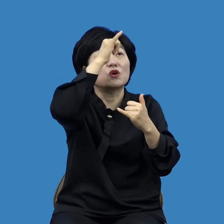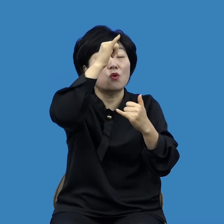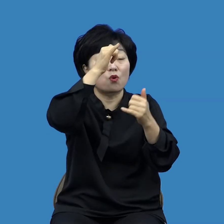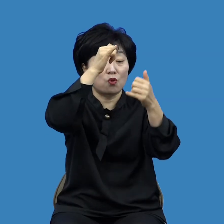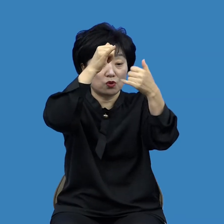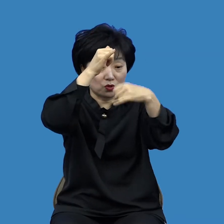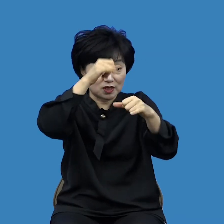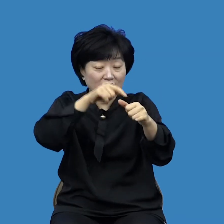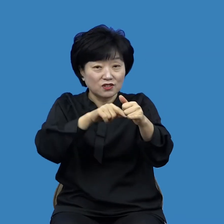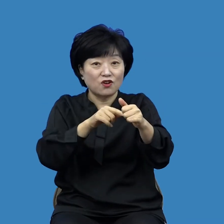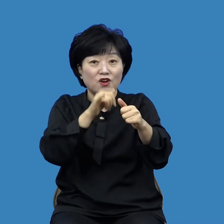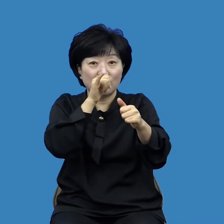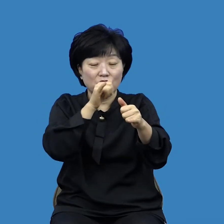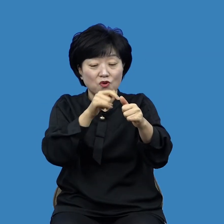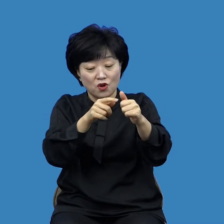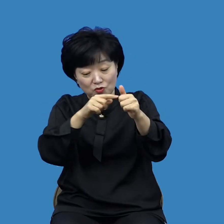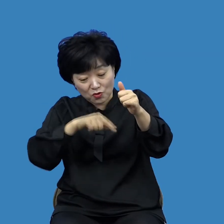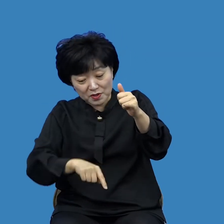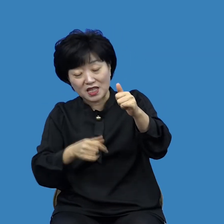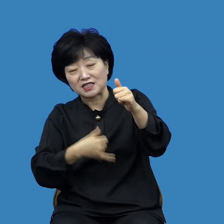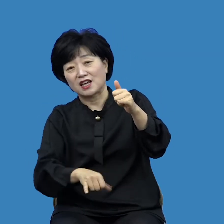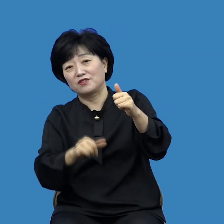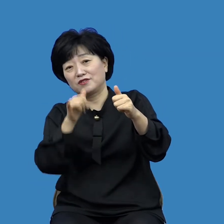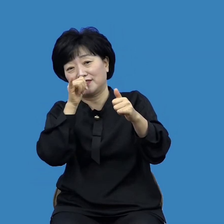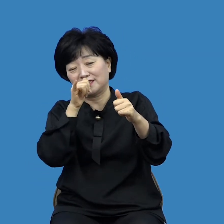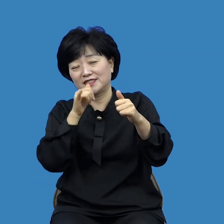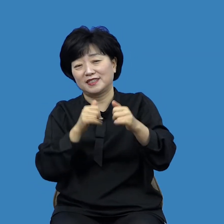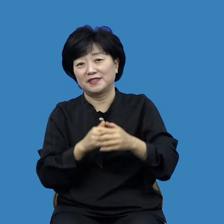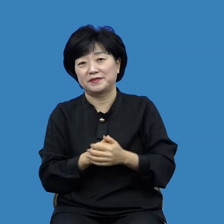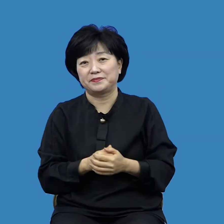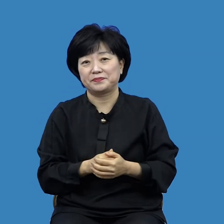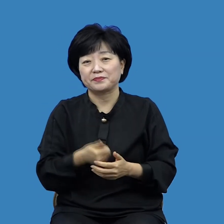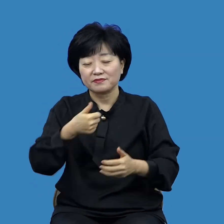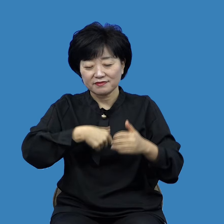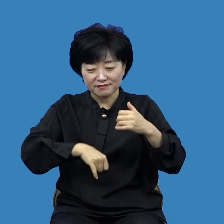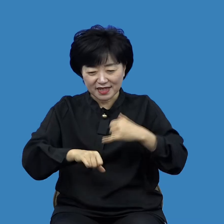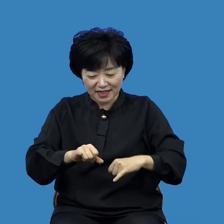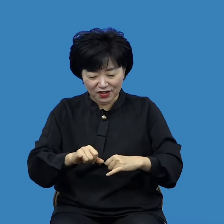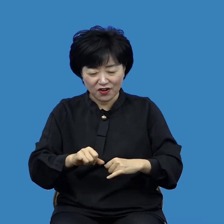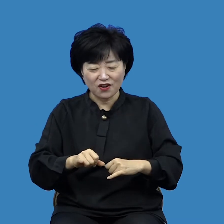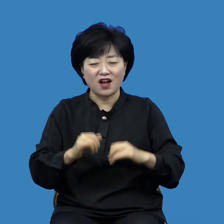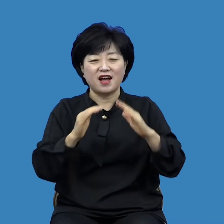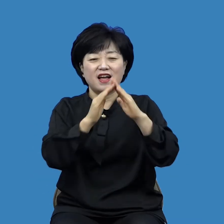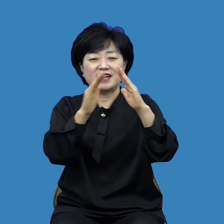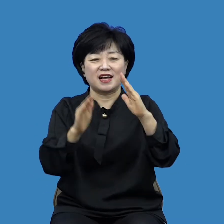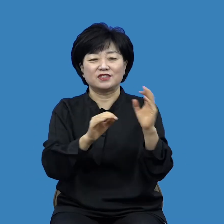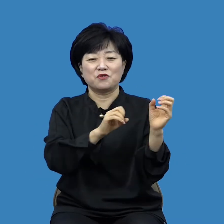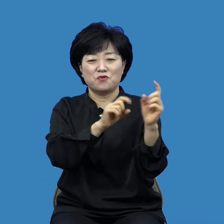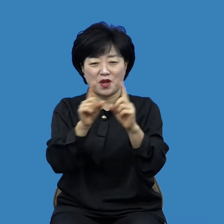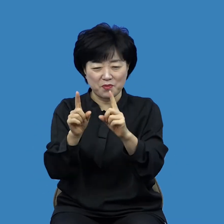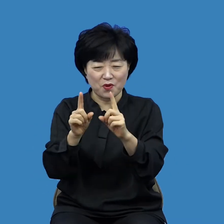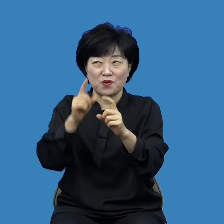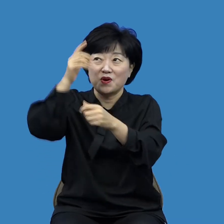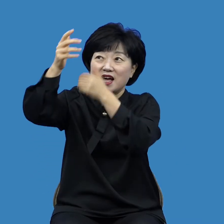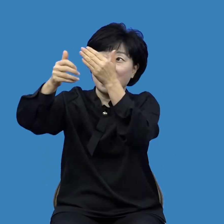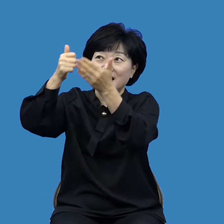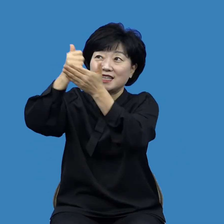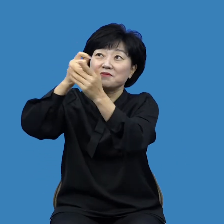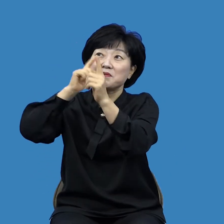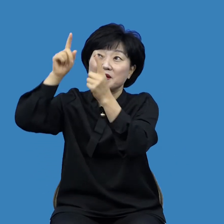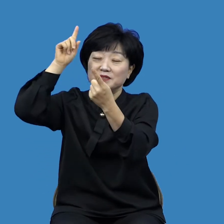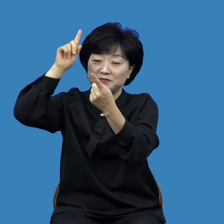부모가 아니지만 너희는 순수한 자녀잖아. 그러면 자녀들은요 가정이 회복되고 가정이 하나님의 말씀대로 충만하게 되기